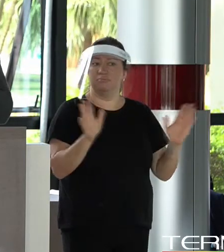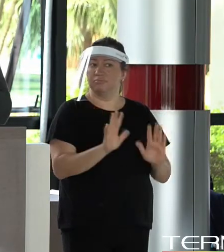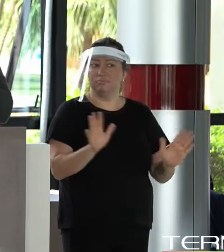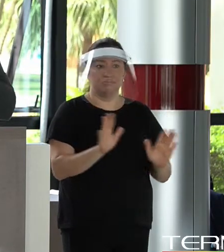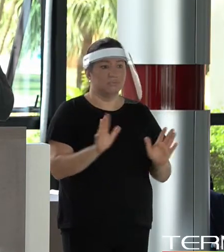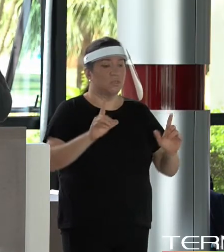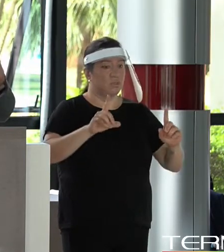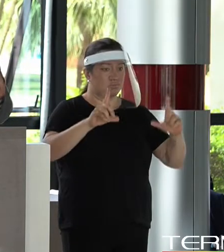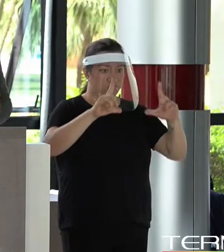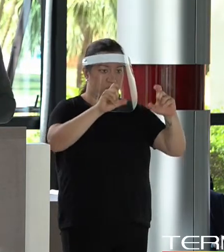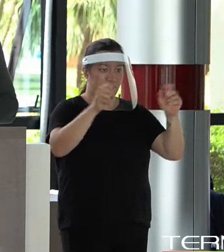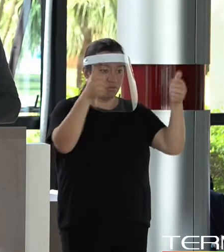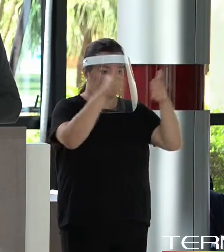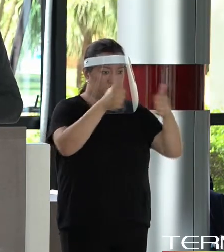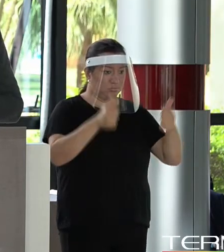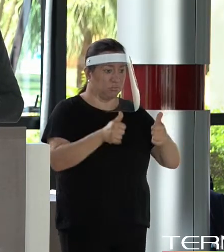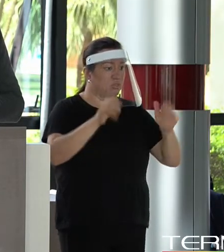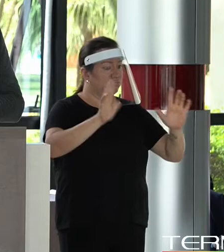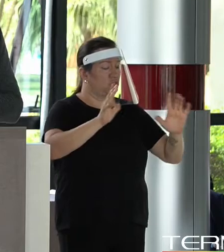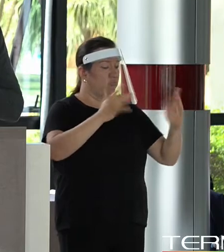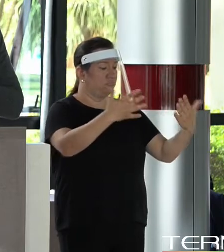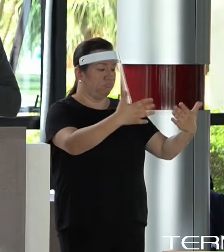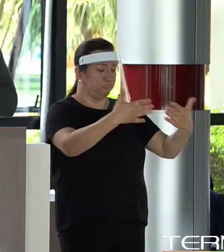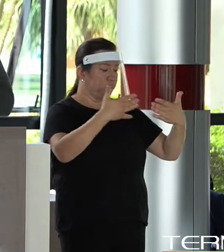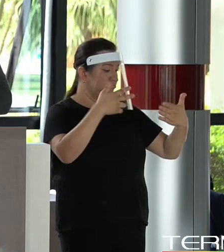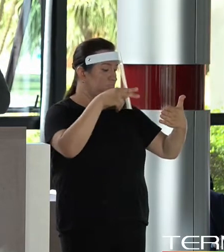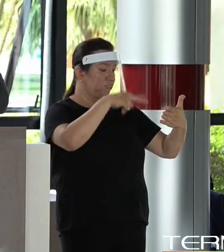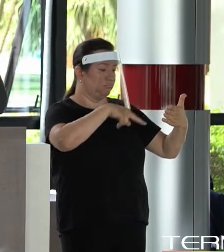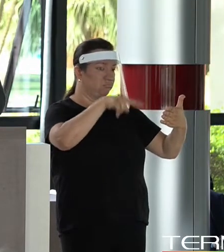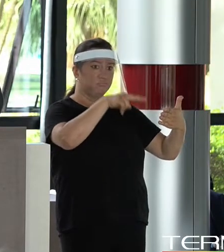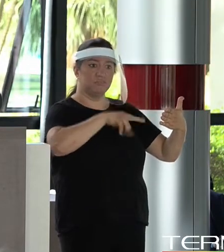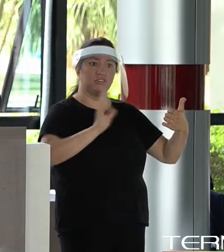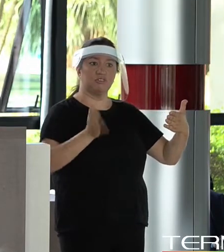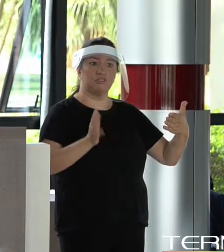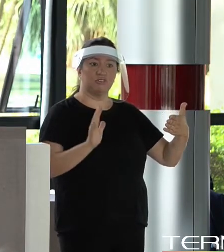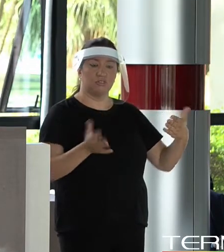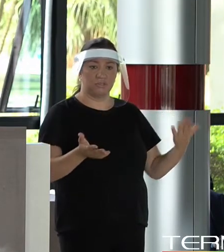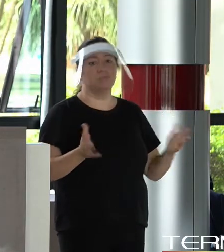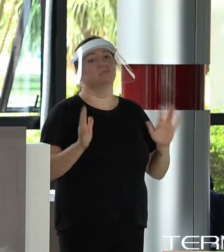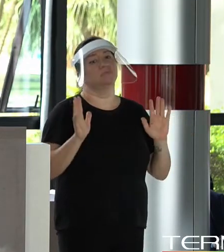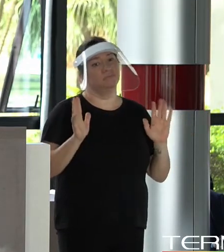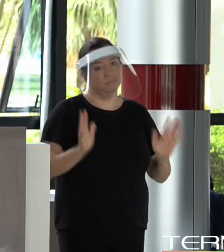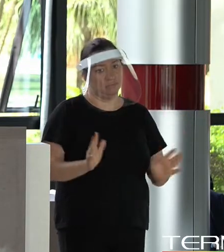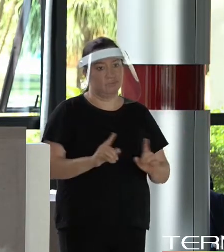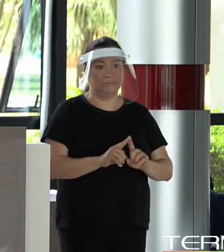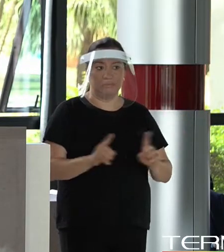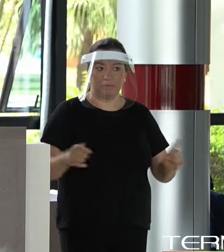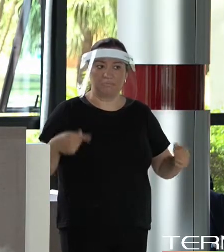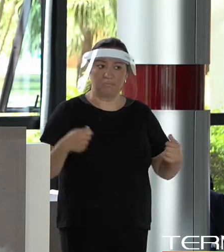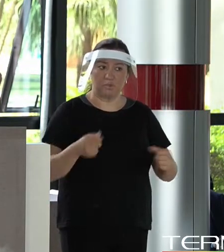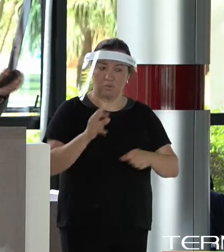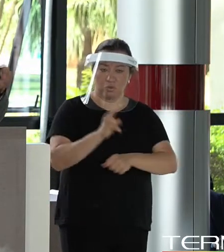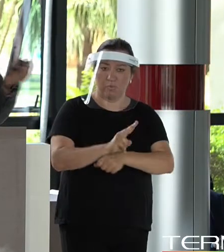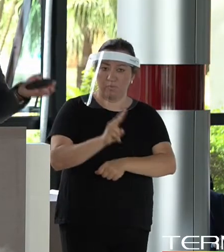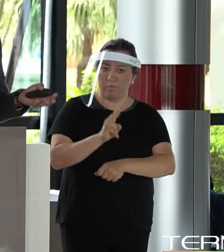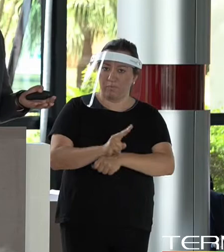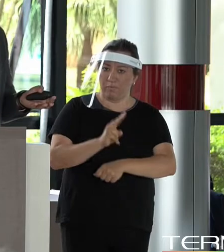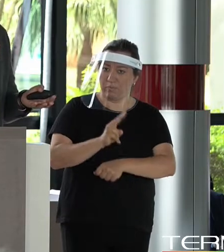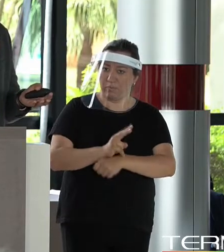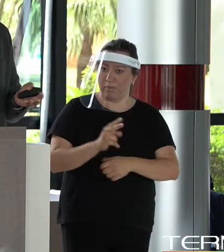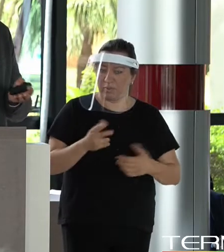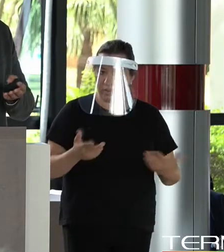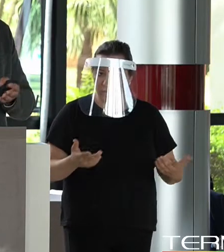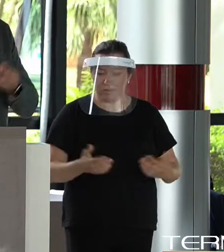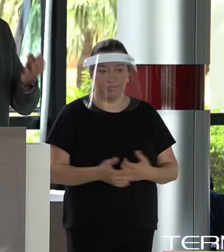eu já consigo ter alguma coisa. Porém, temos que ter cuidado, porque essa tentação pode nos induzir também